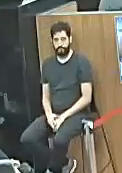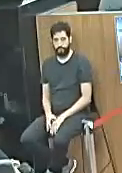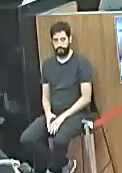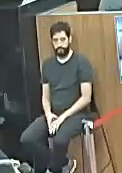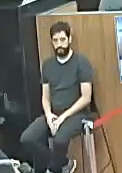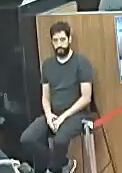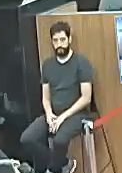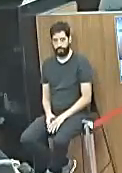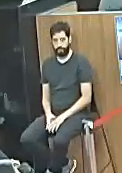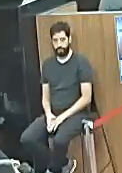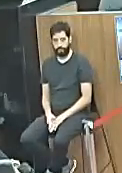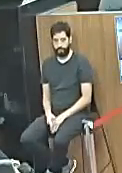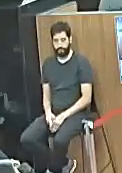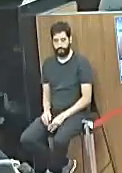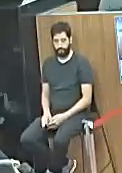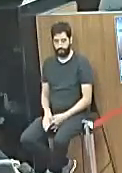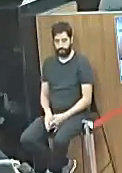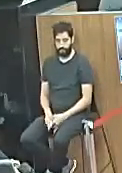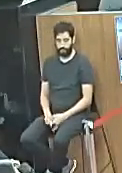resultado